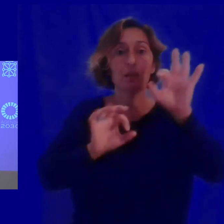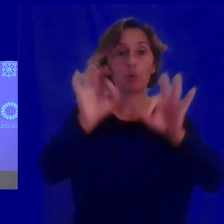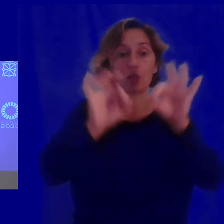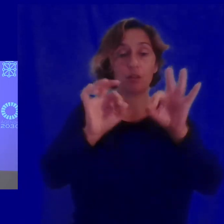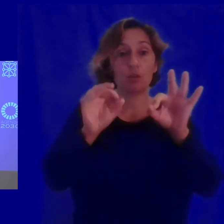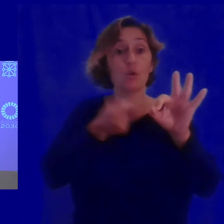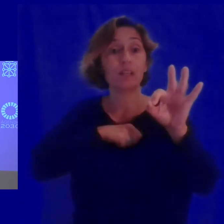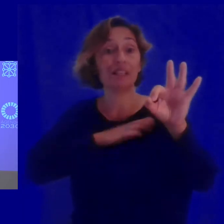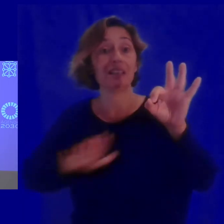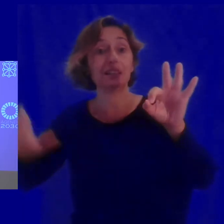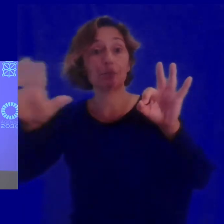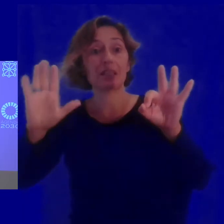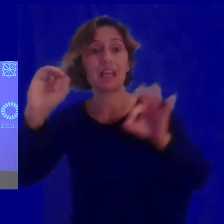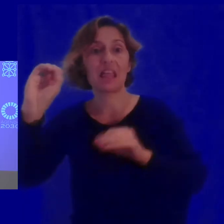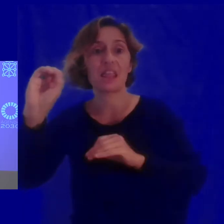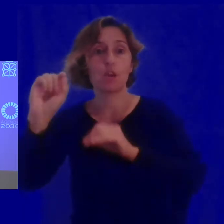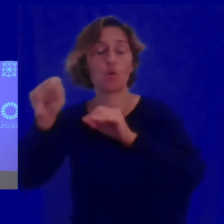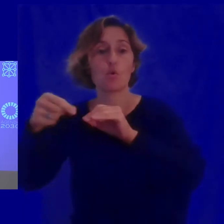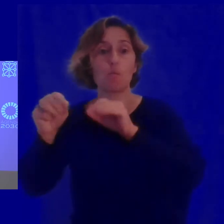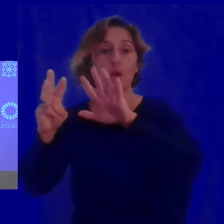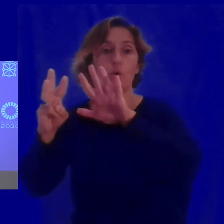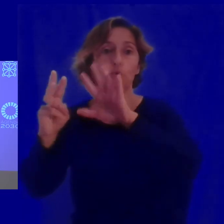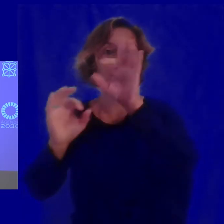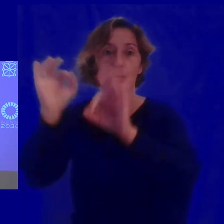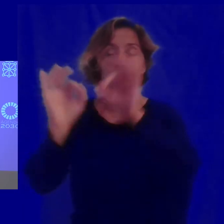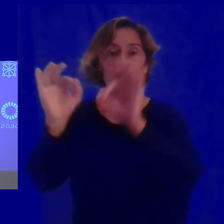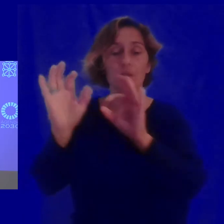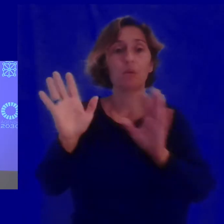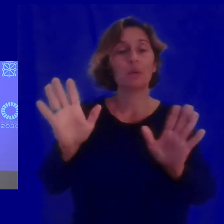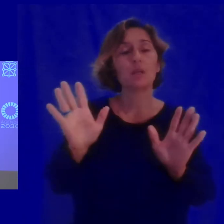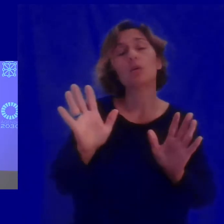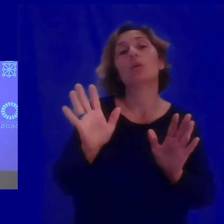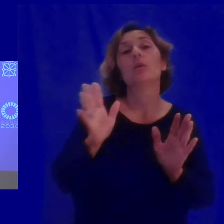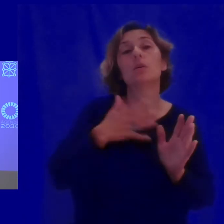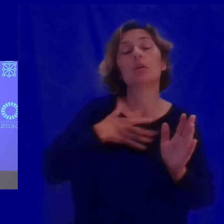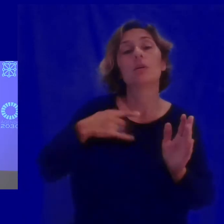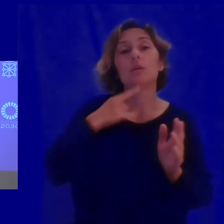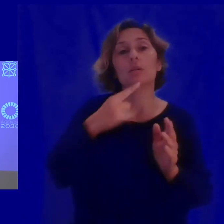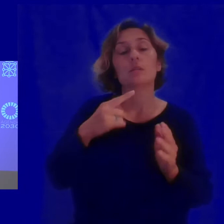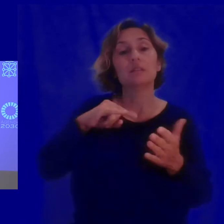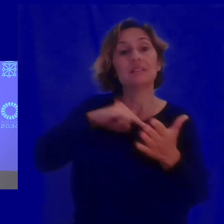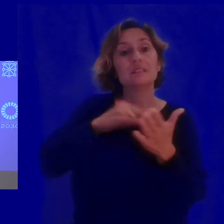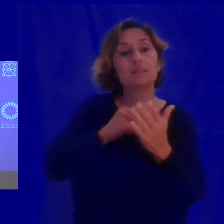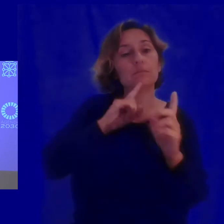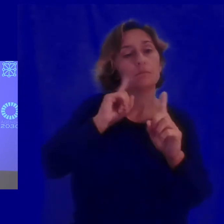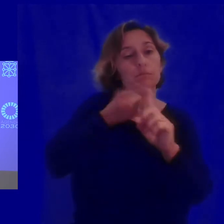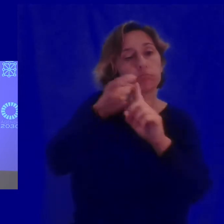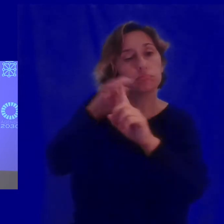Estado. Pero esto es un indicador de la potencia del sistema de detección.